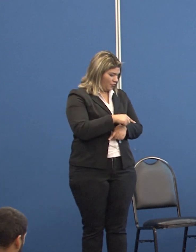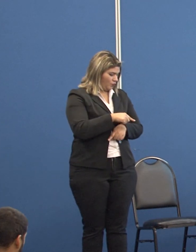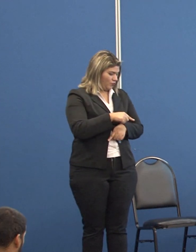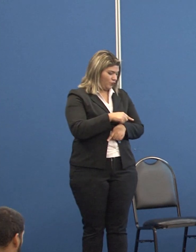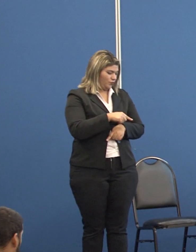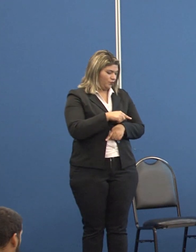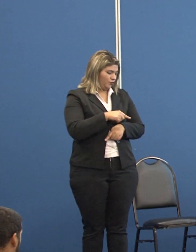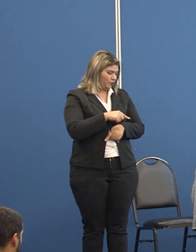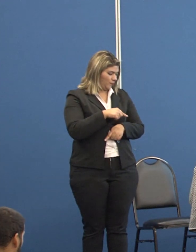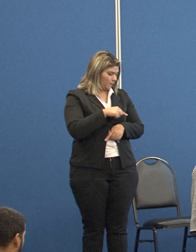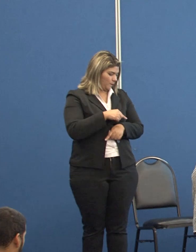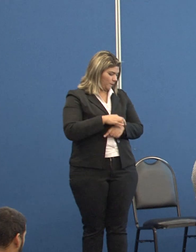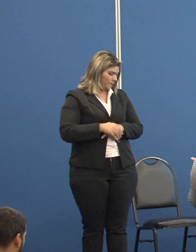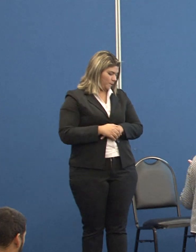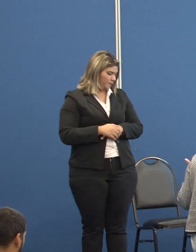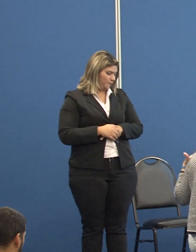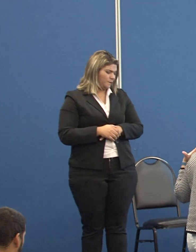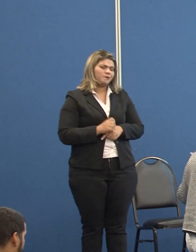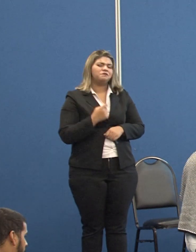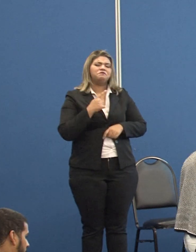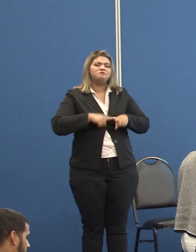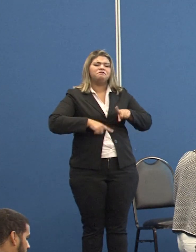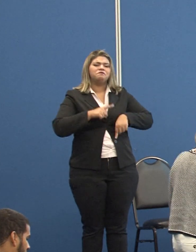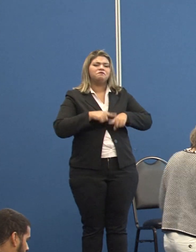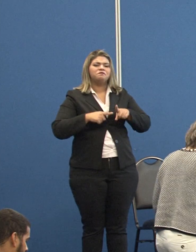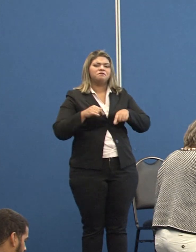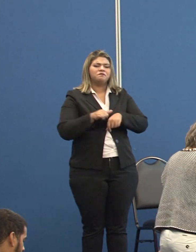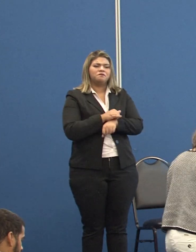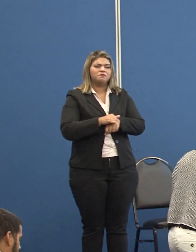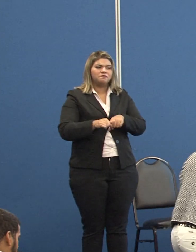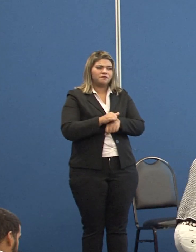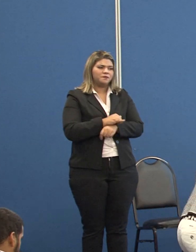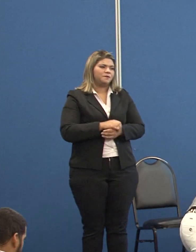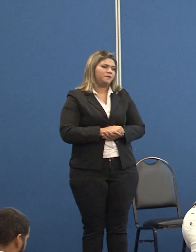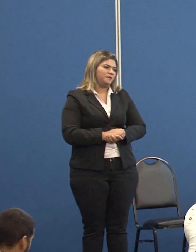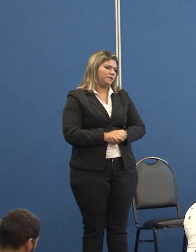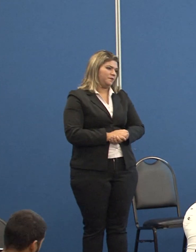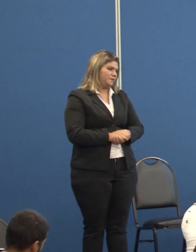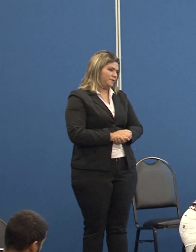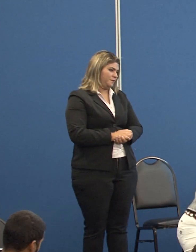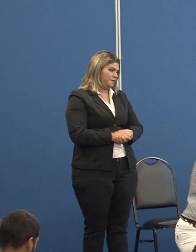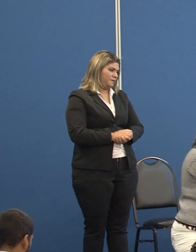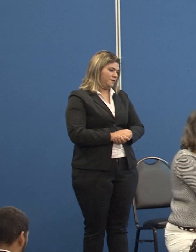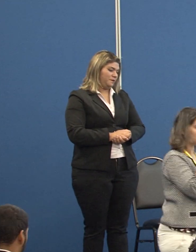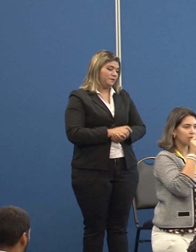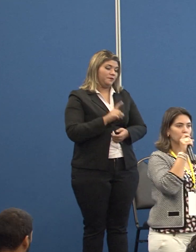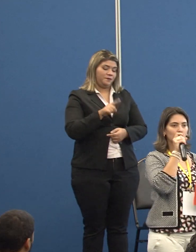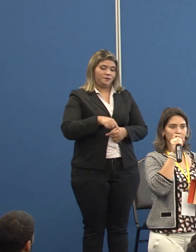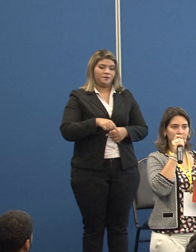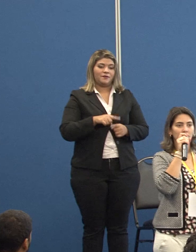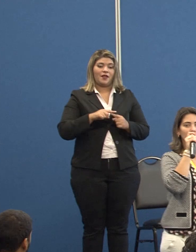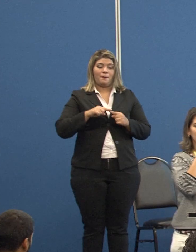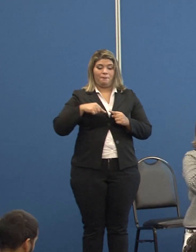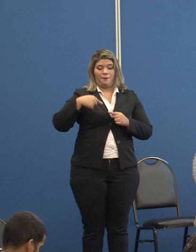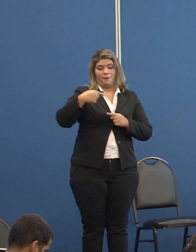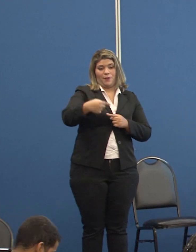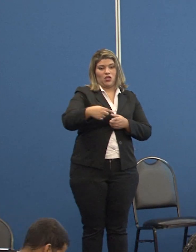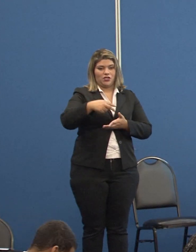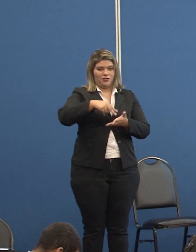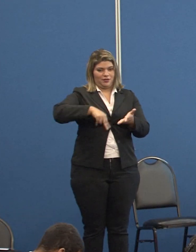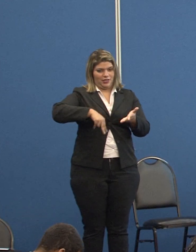alguns recursos. Que recursos são esses? Um recurso de pós-leitura que nós